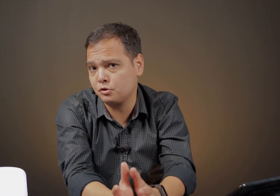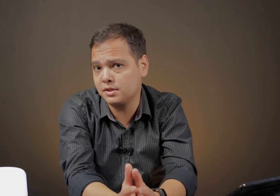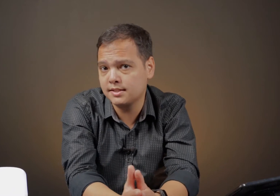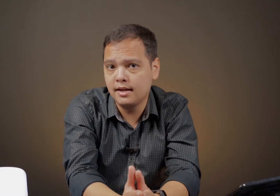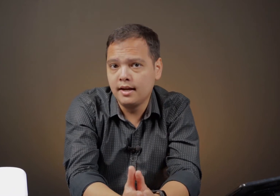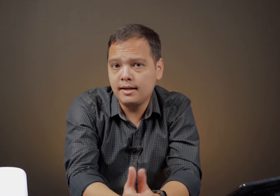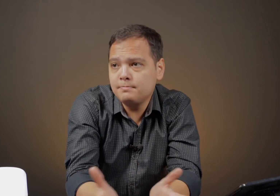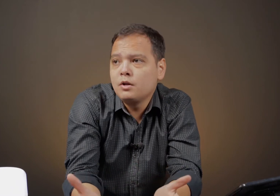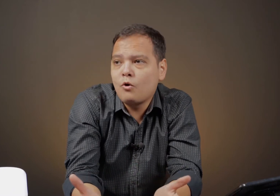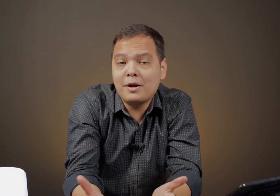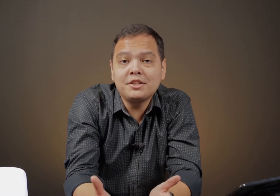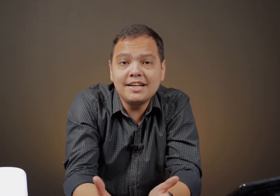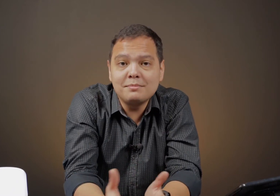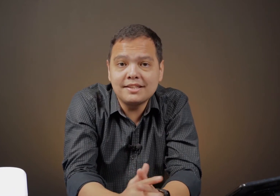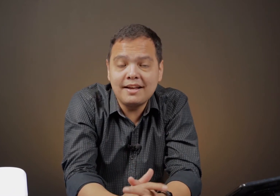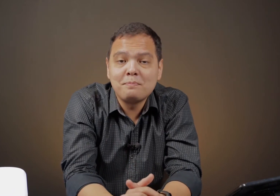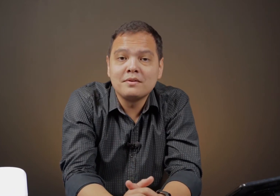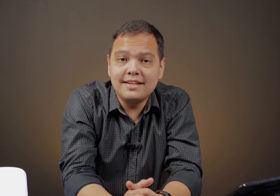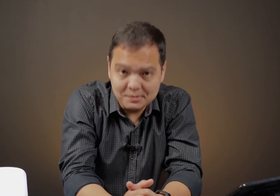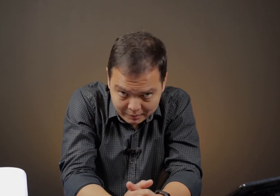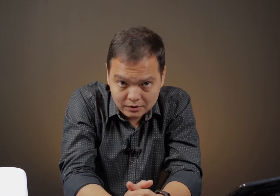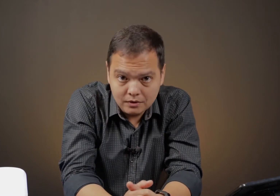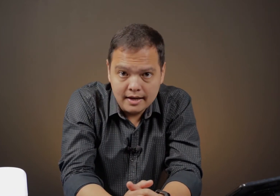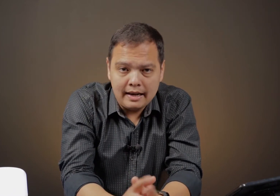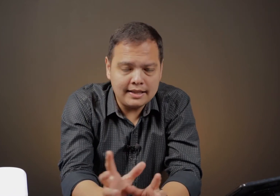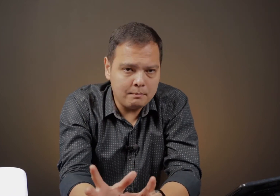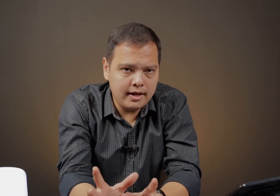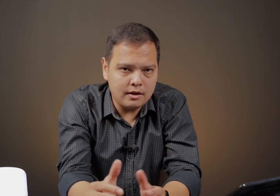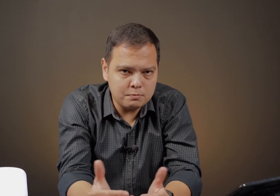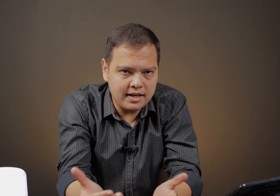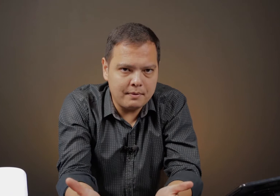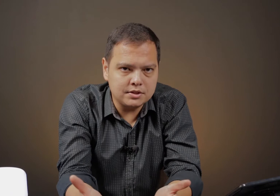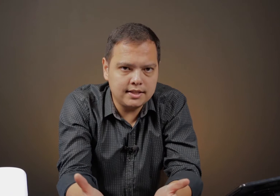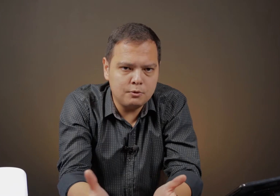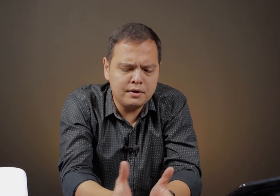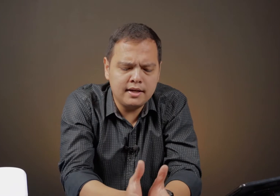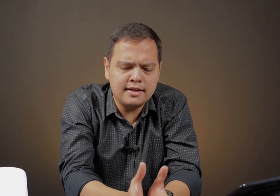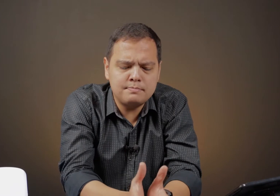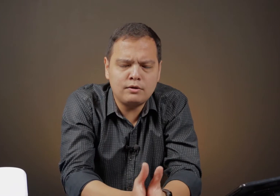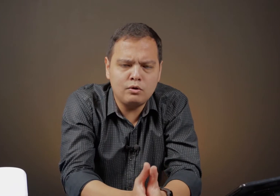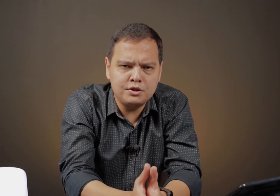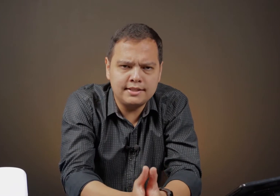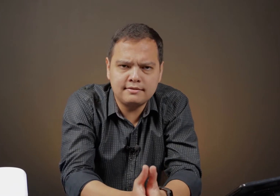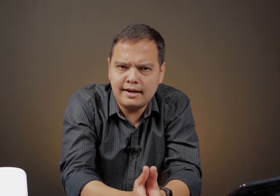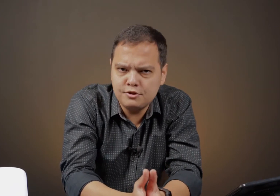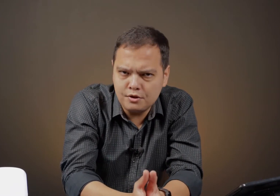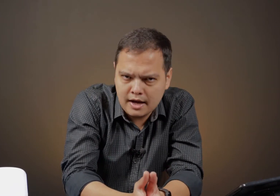pessoas e como é que nós chegamos até esse momento. Lá também eu expliquei para você o porquê que as metodologias